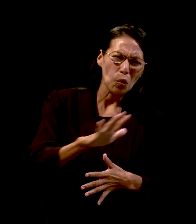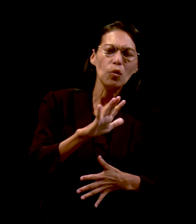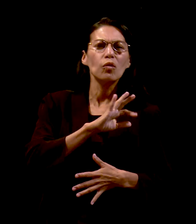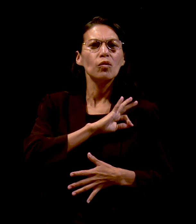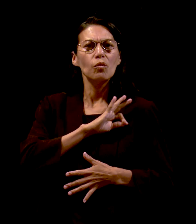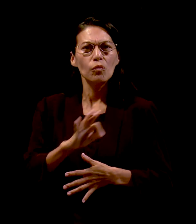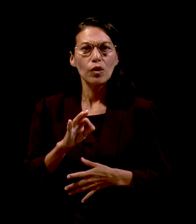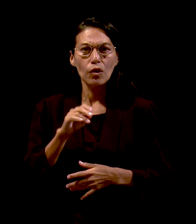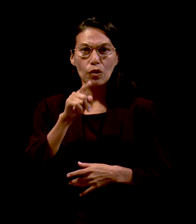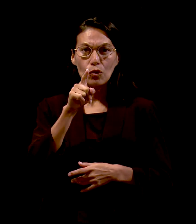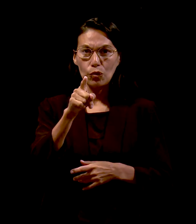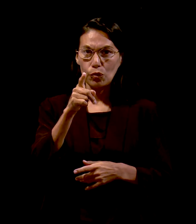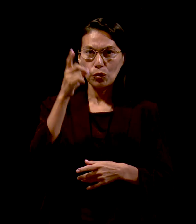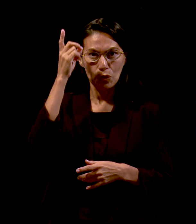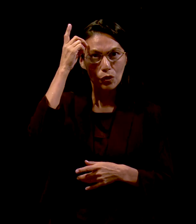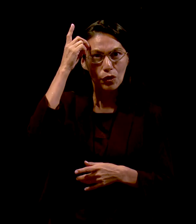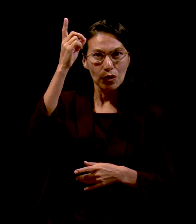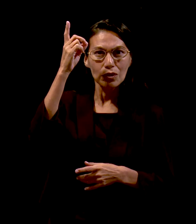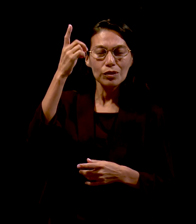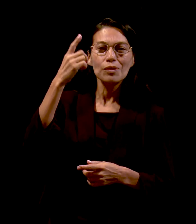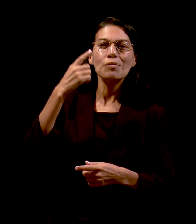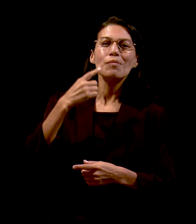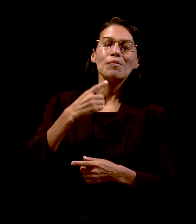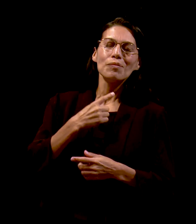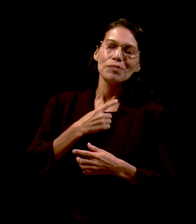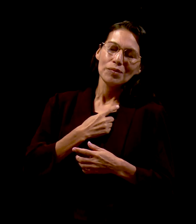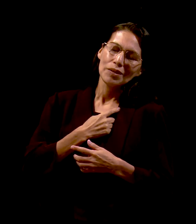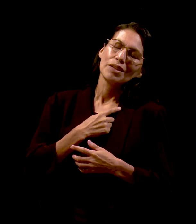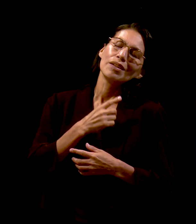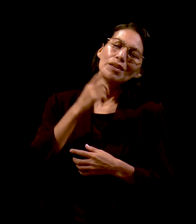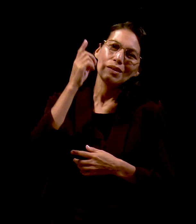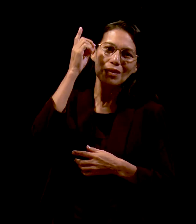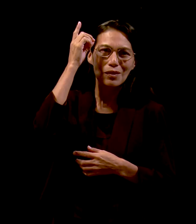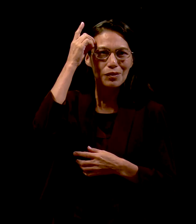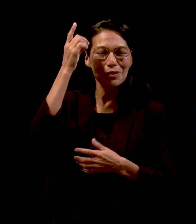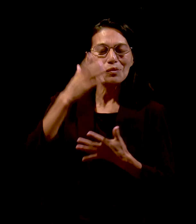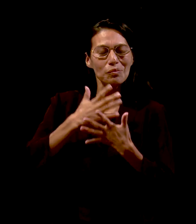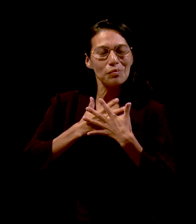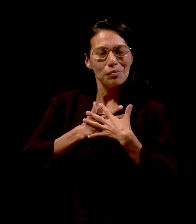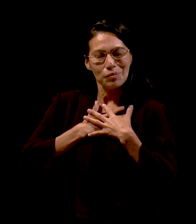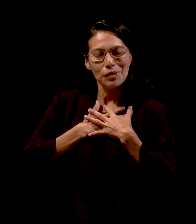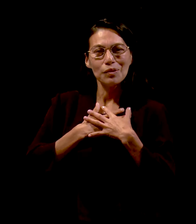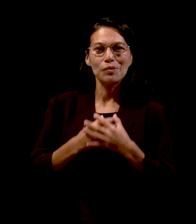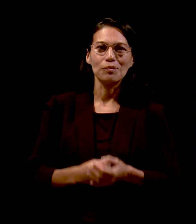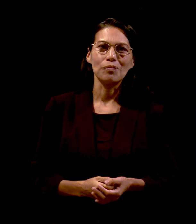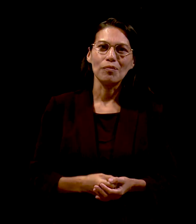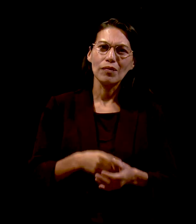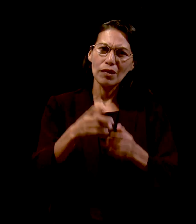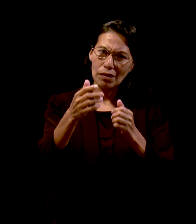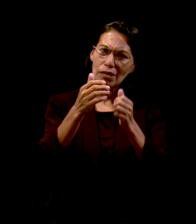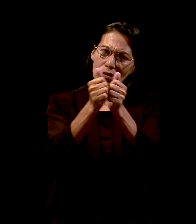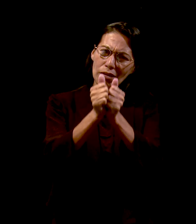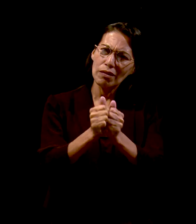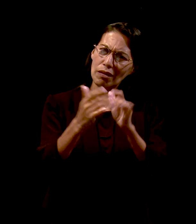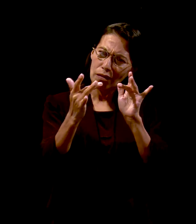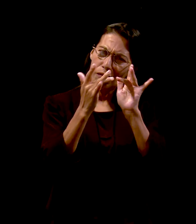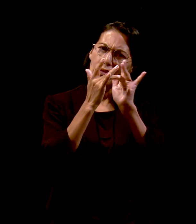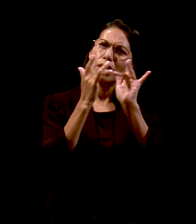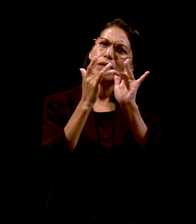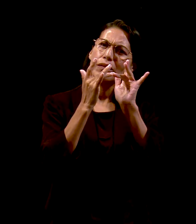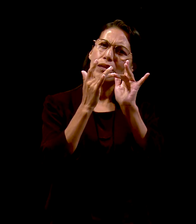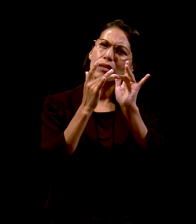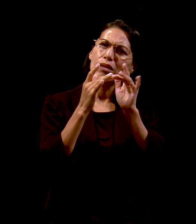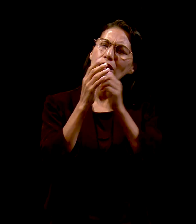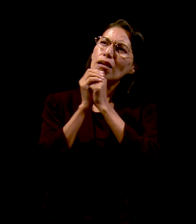dios de lo imposible es tu dios es mi dios y quédate con nosotros para aprender y glorificar